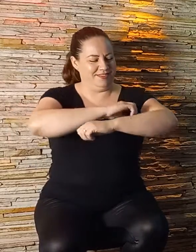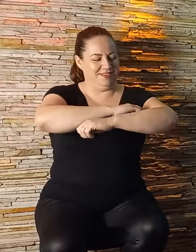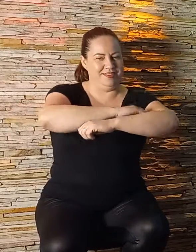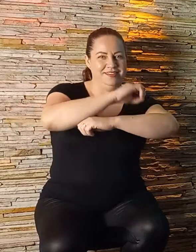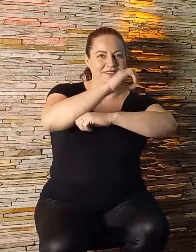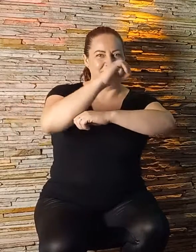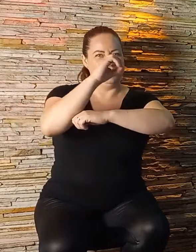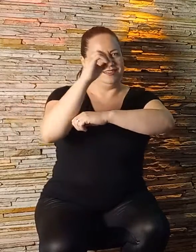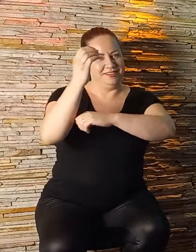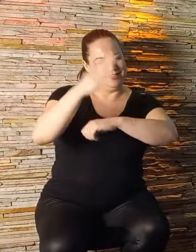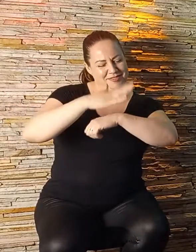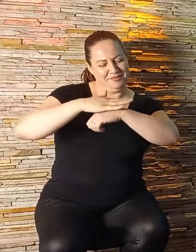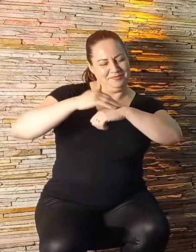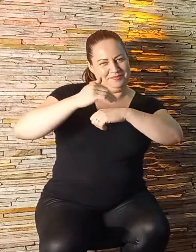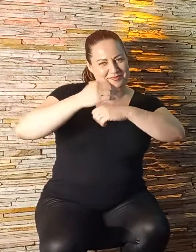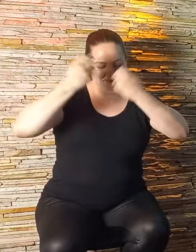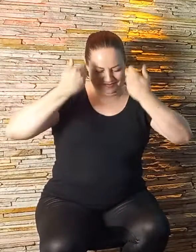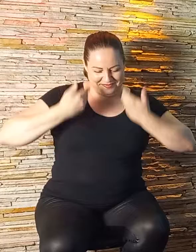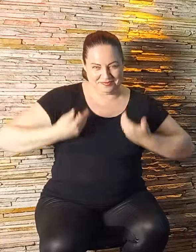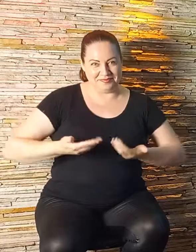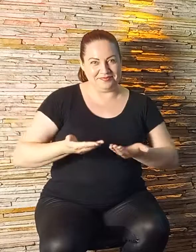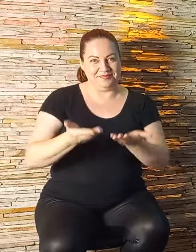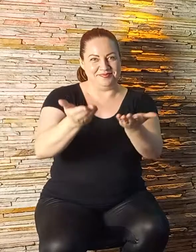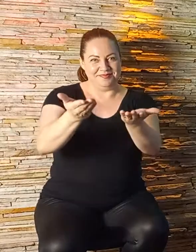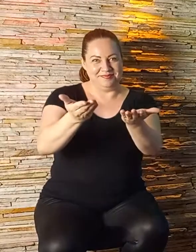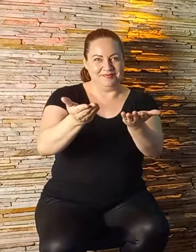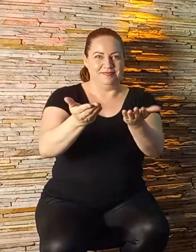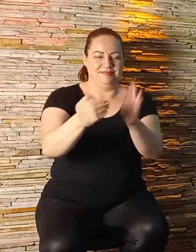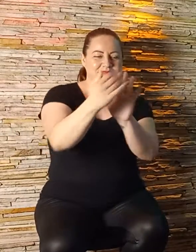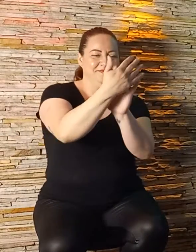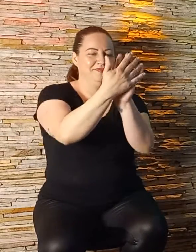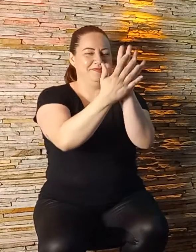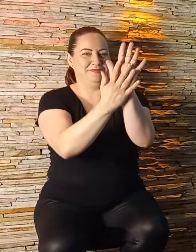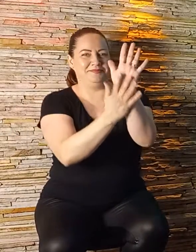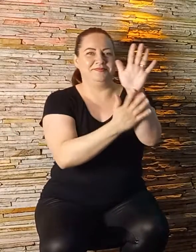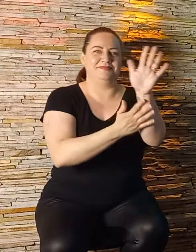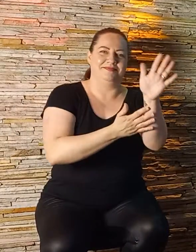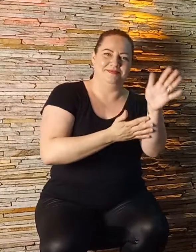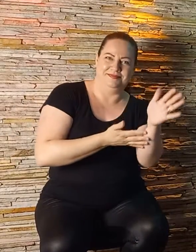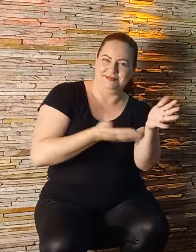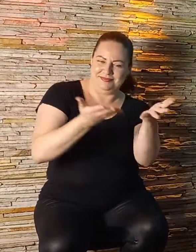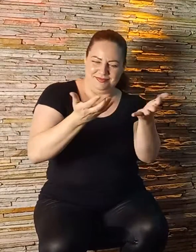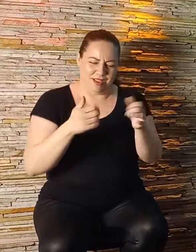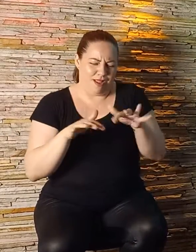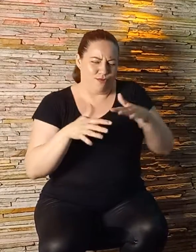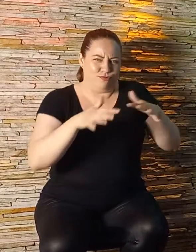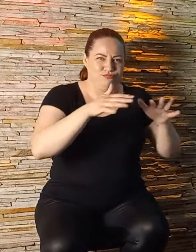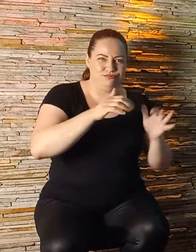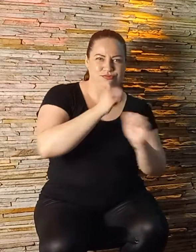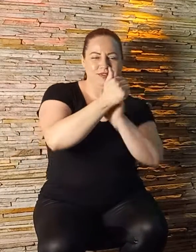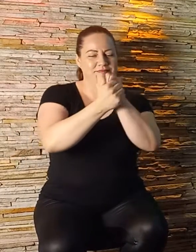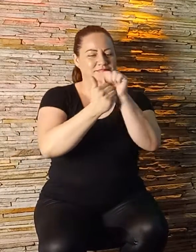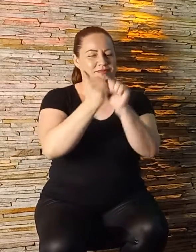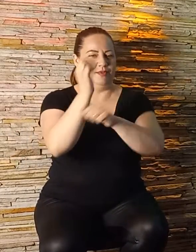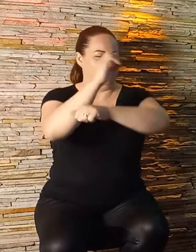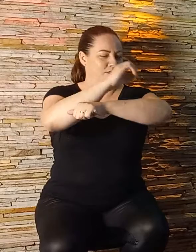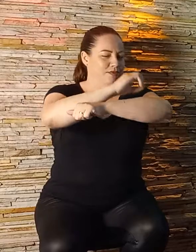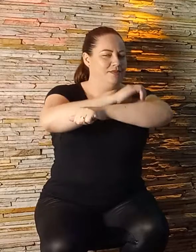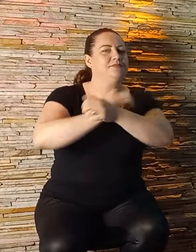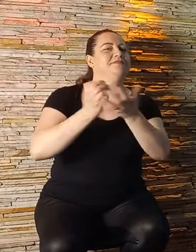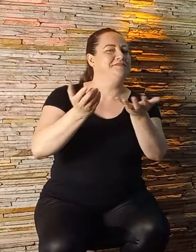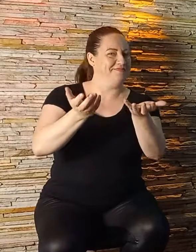amanhecer você vai me dar todo carinho eu vou dar tudo para você precisar tomar na minha quero ver se vai tremer e pesar no fim do